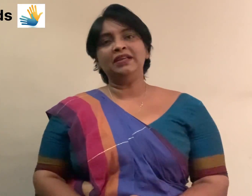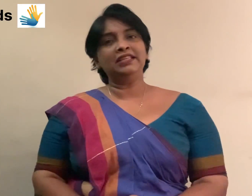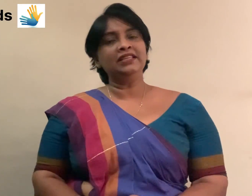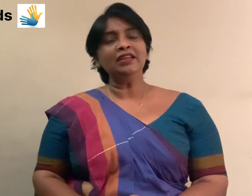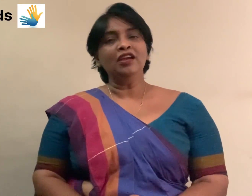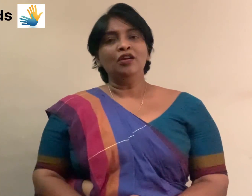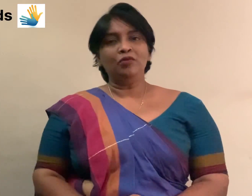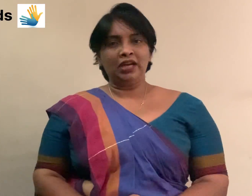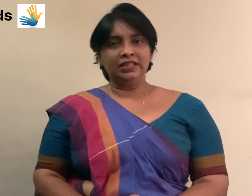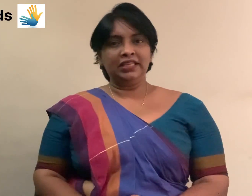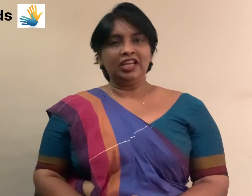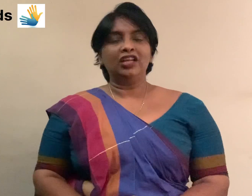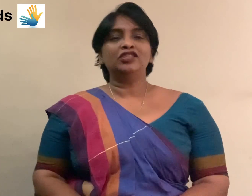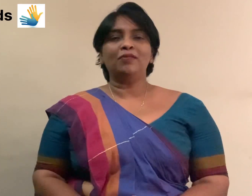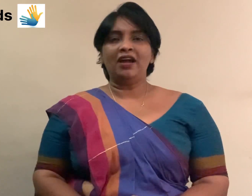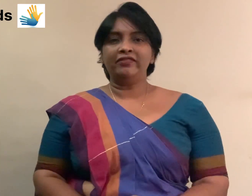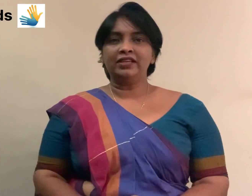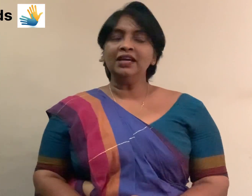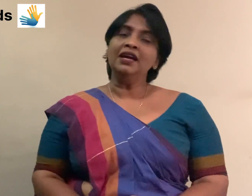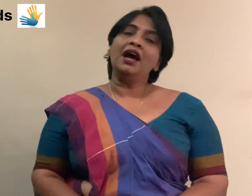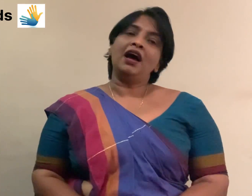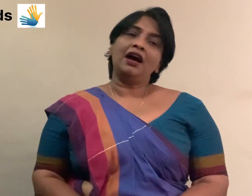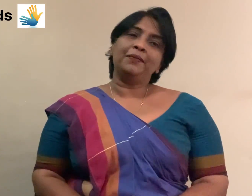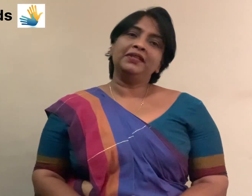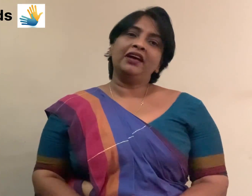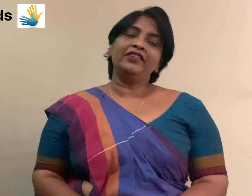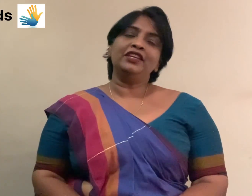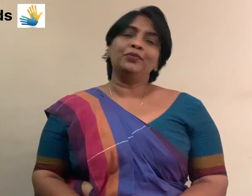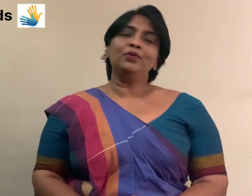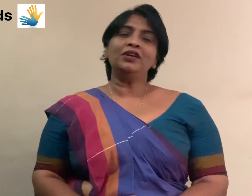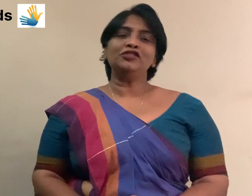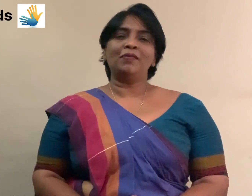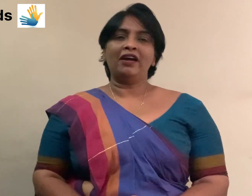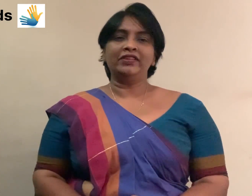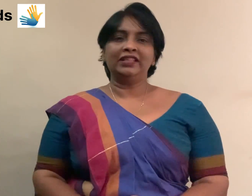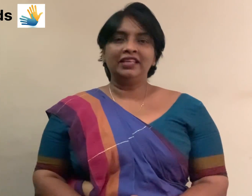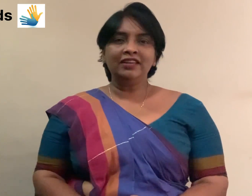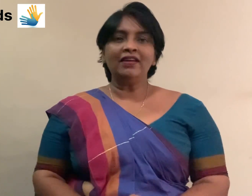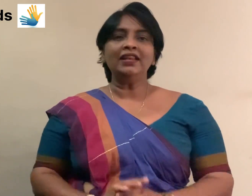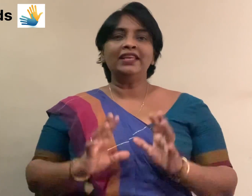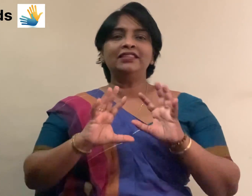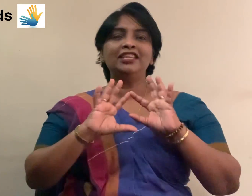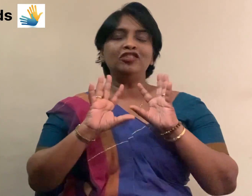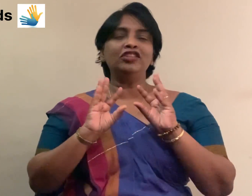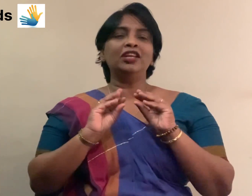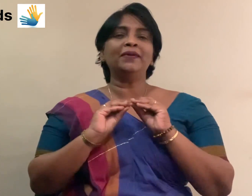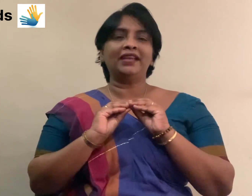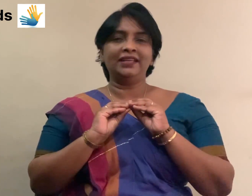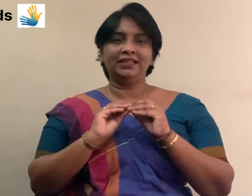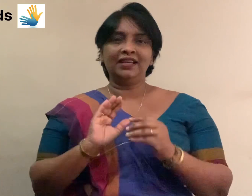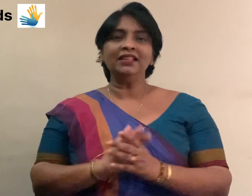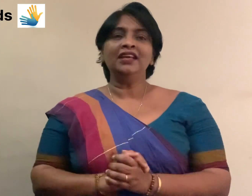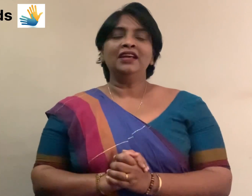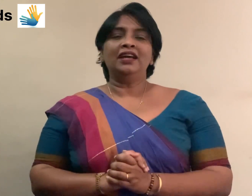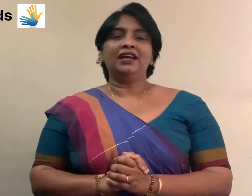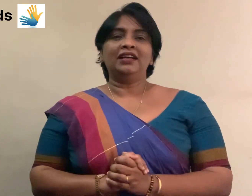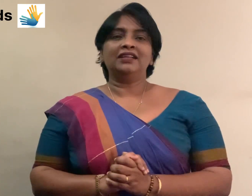දෙන්නේ මොකක්ද කියලා. ස්වභාවික ආපදා වෙන්න පුළුවන් ස්වභාවික දේවල් ඒ සියලු දේම කැටි කරගත්